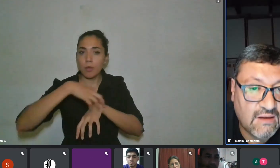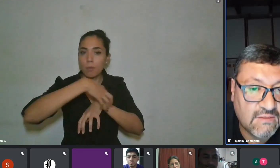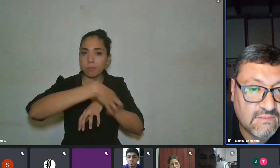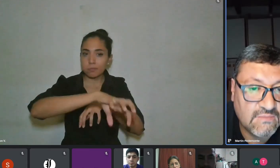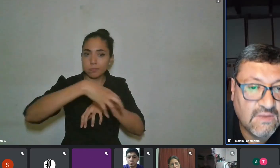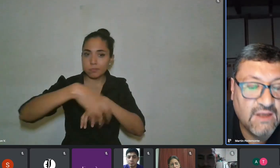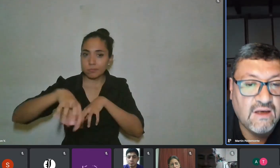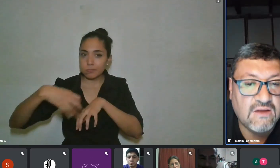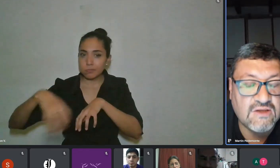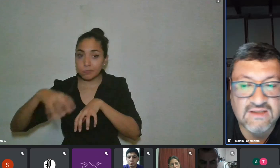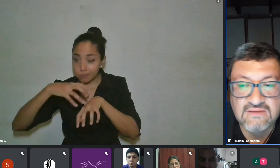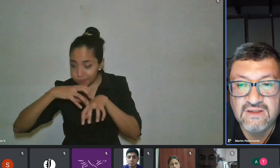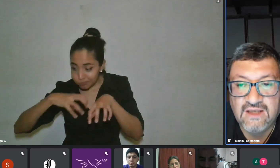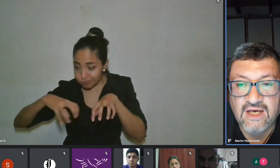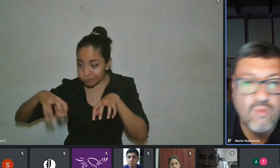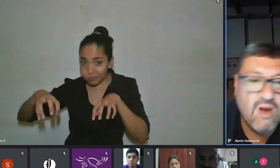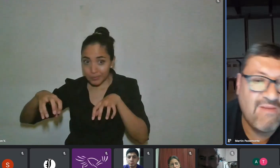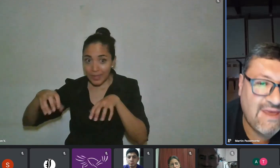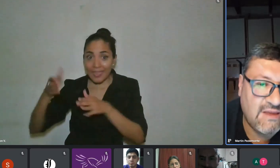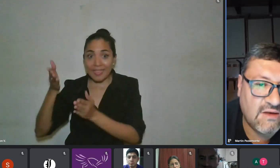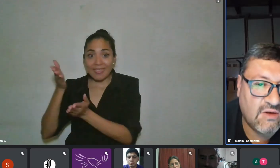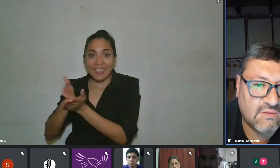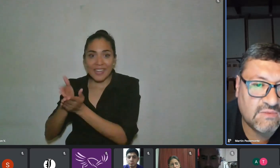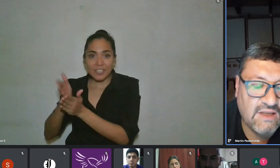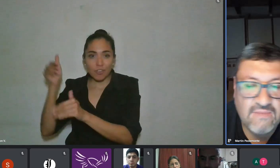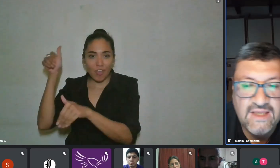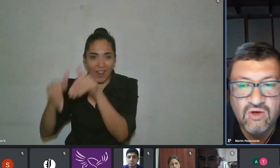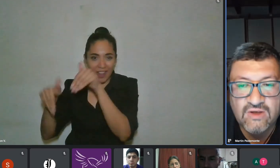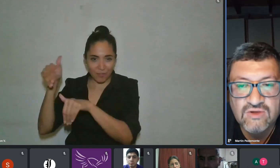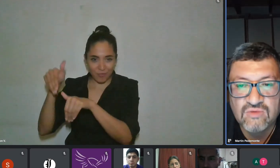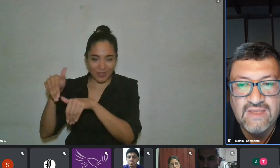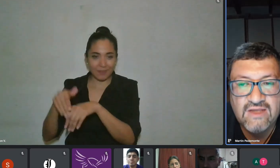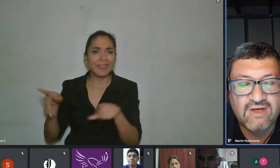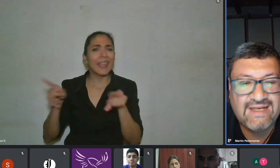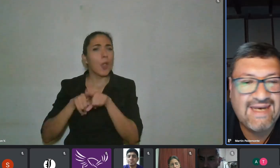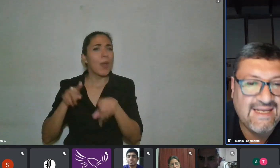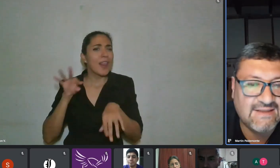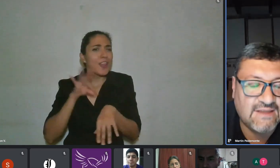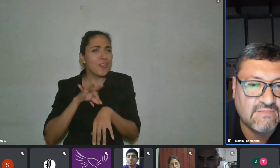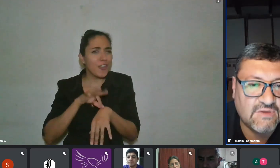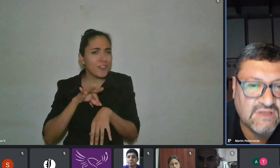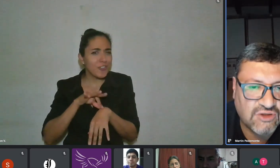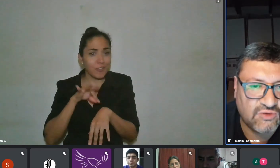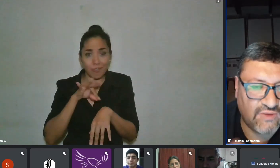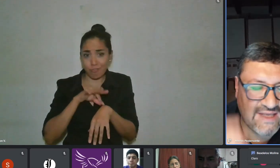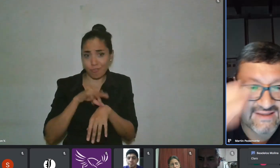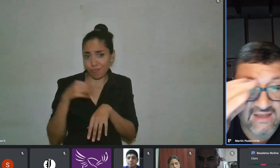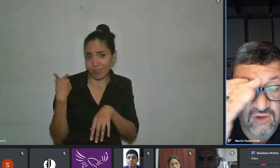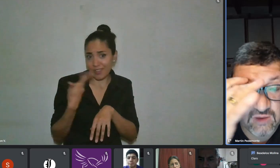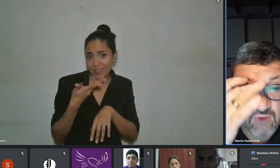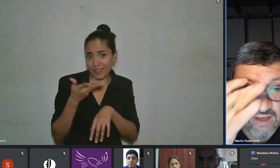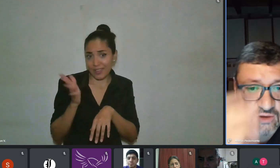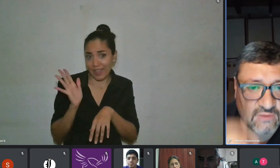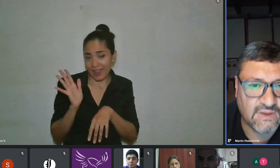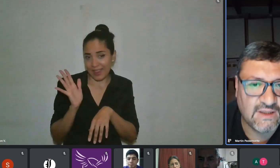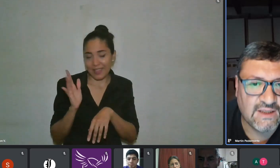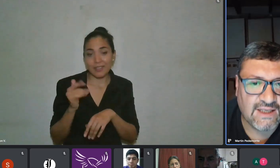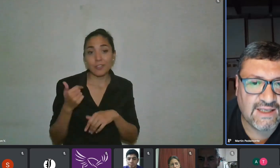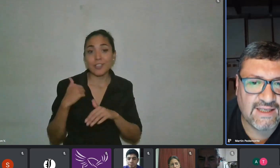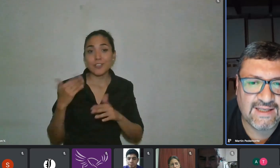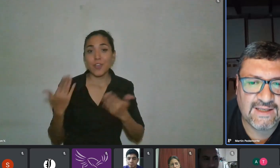electoral. Entonces, es como el médico. El médico es un médico generalista. O sea, yo estudié hasta el último